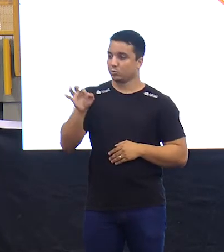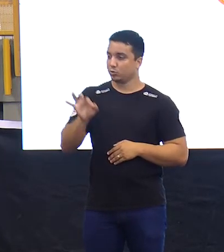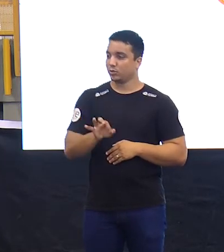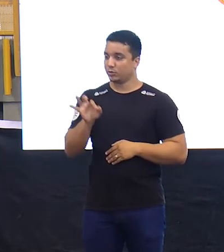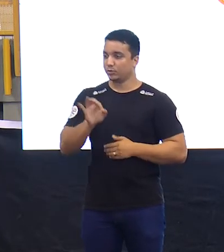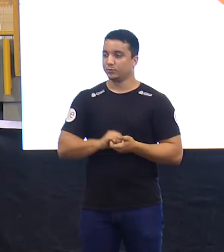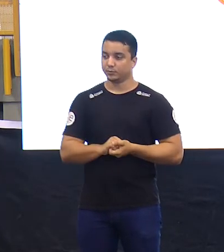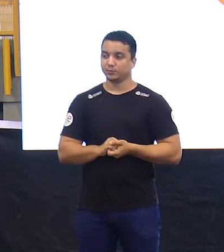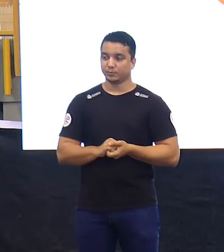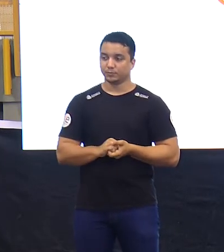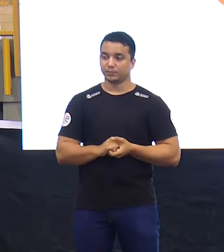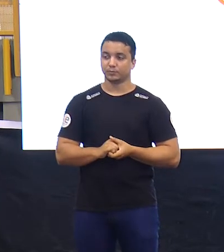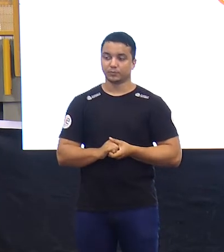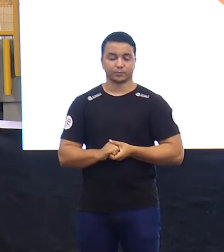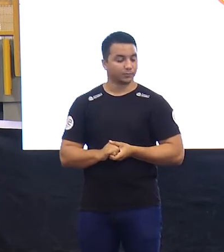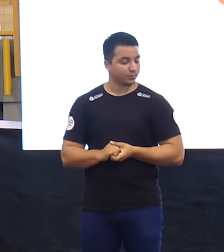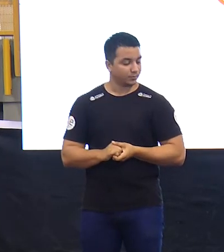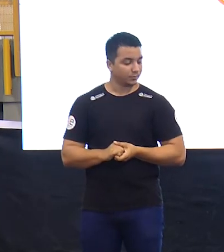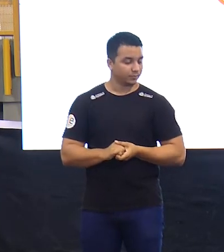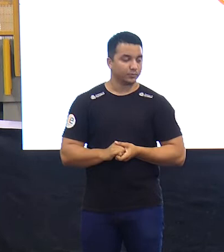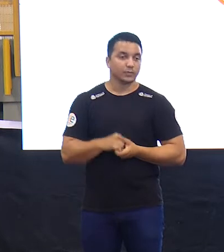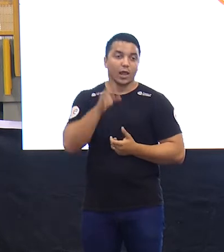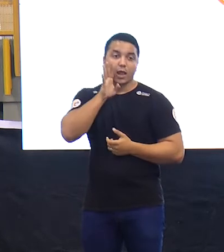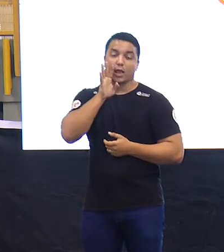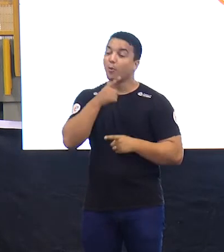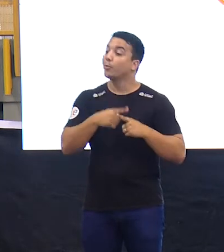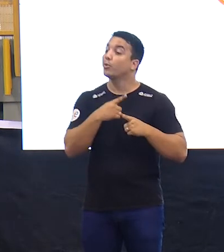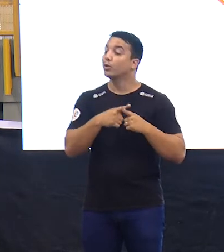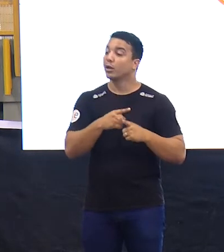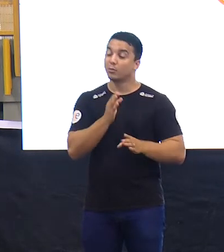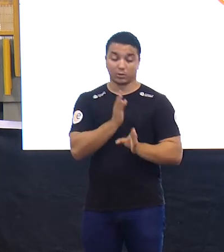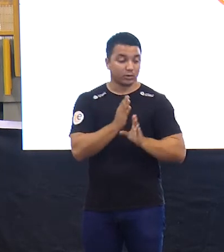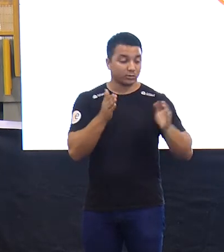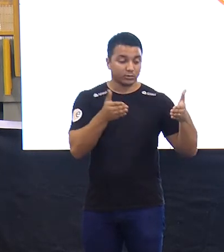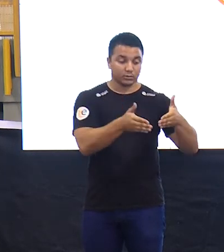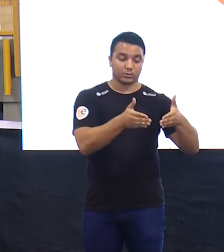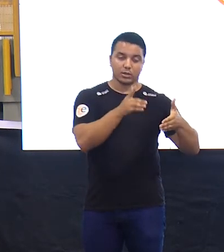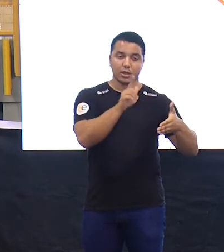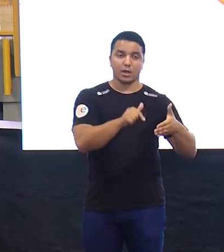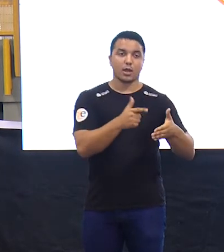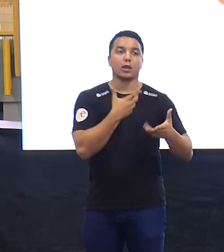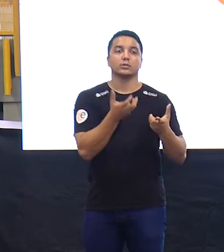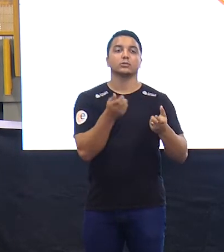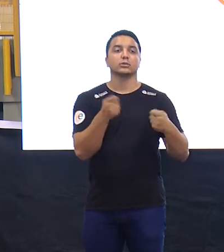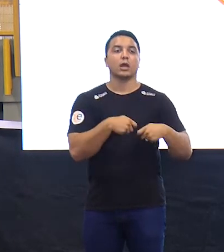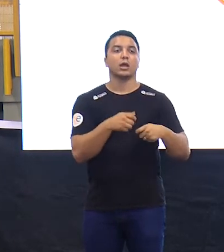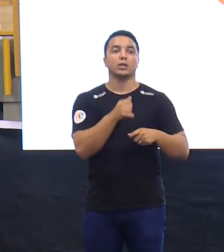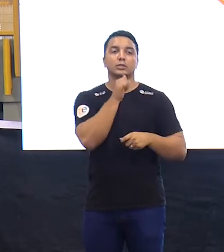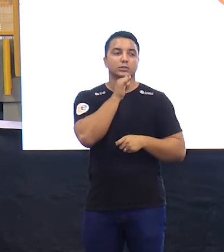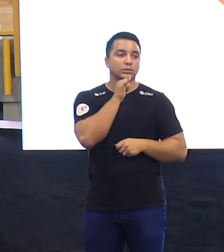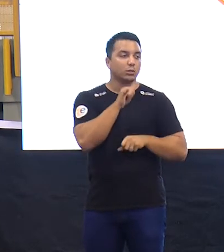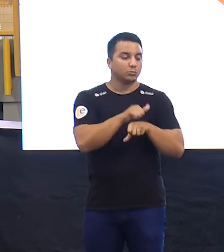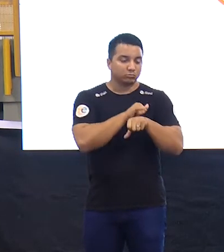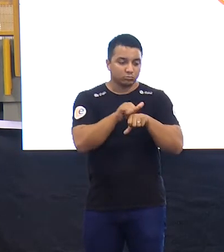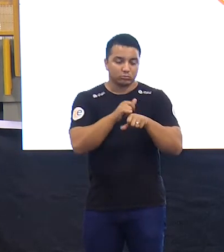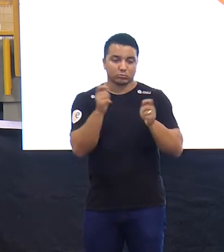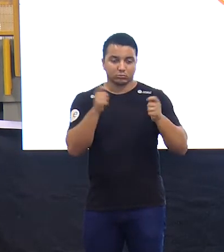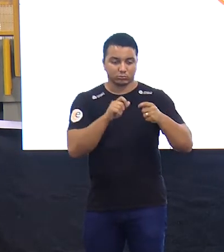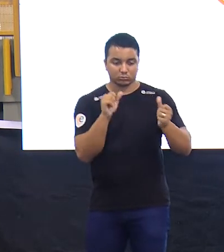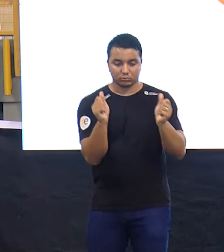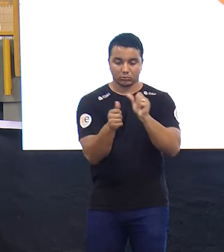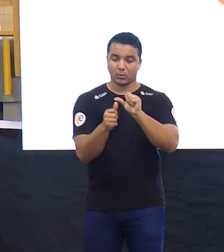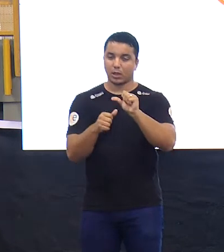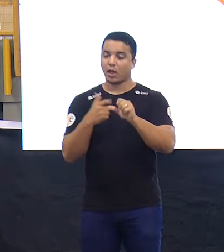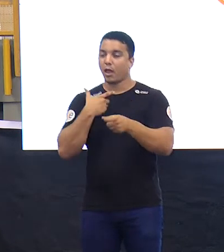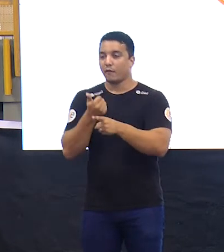56%. É legal porque essa questão, eu posso transformar rapidamente em uma questão